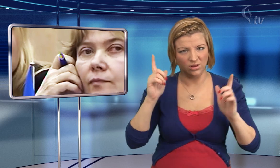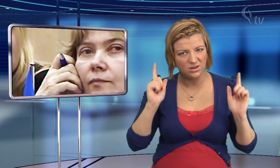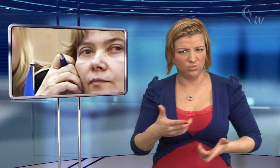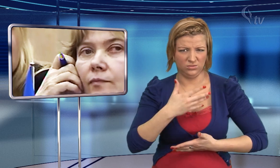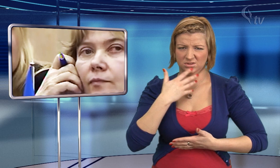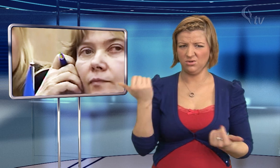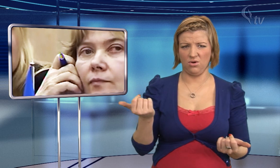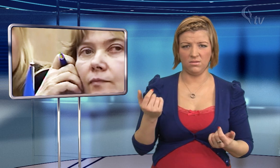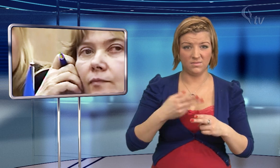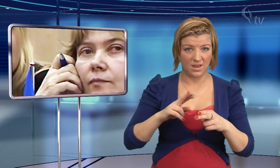pruugi kokku langeda.